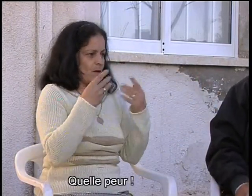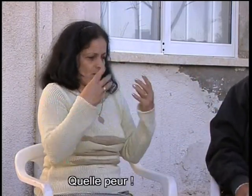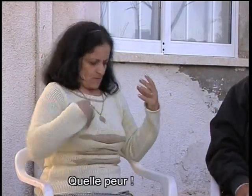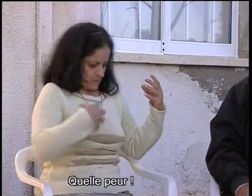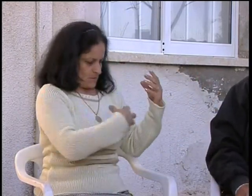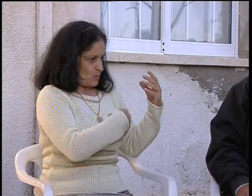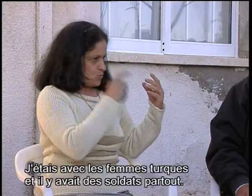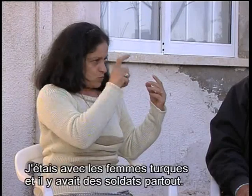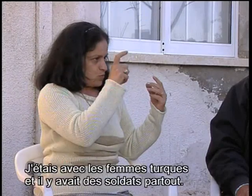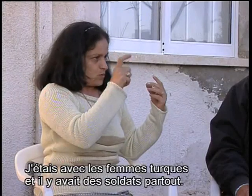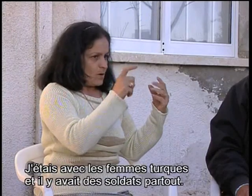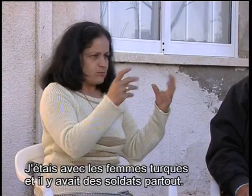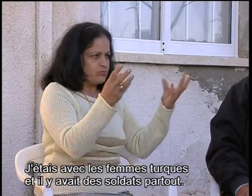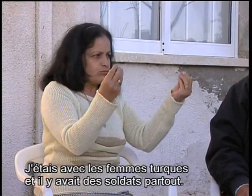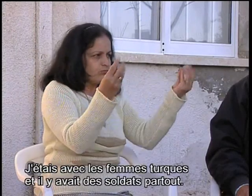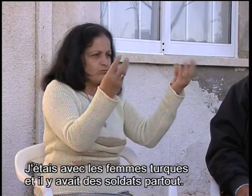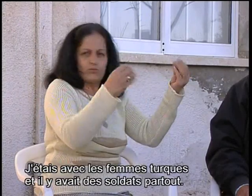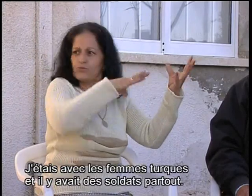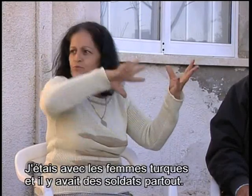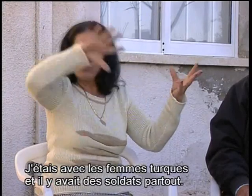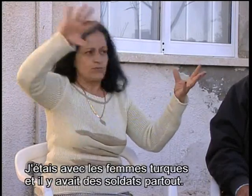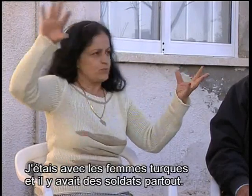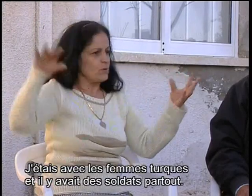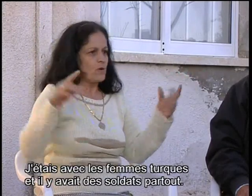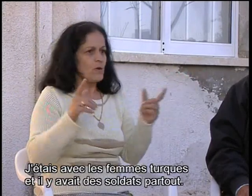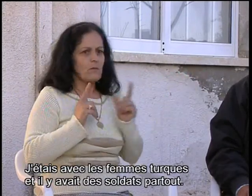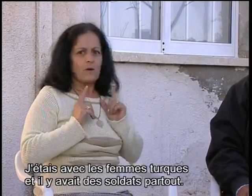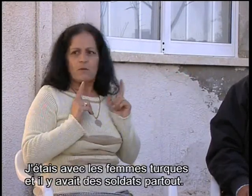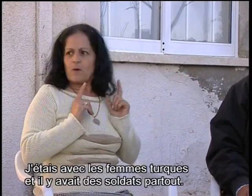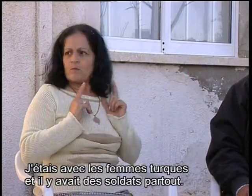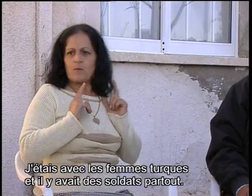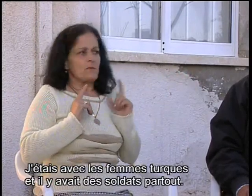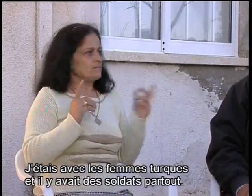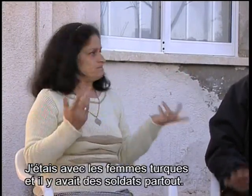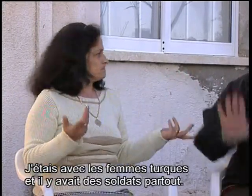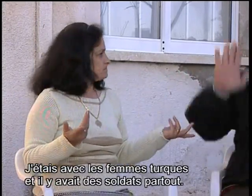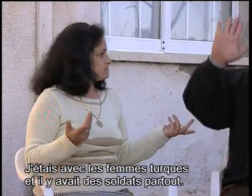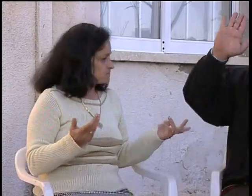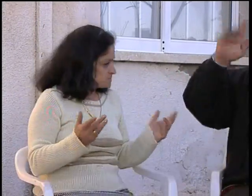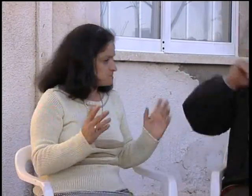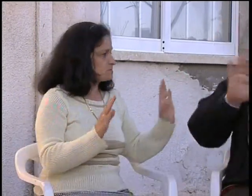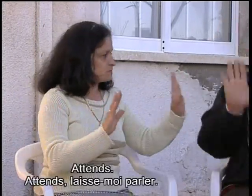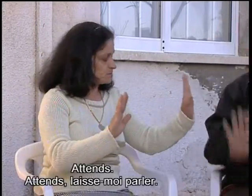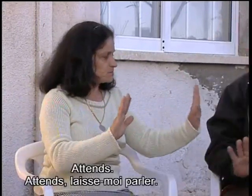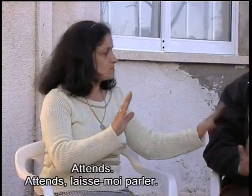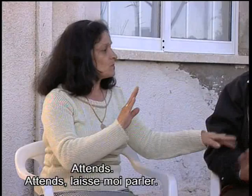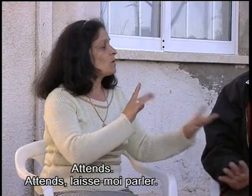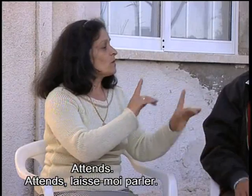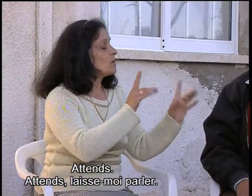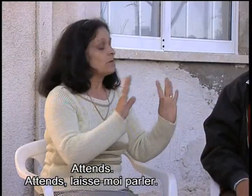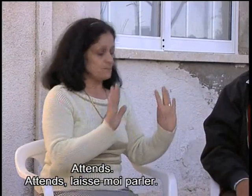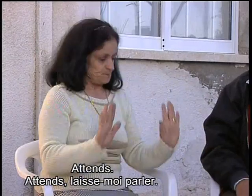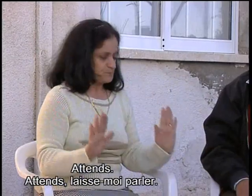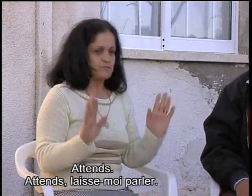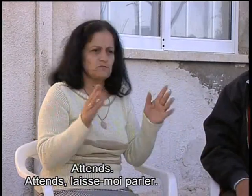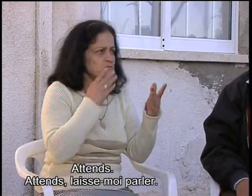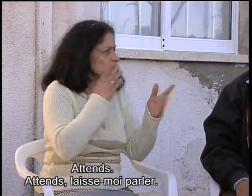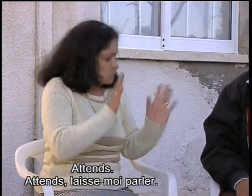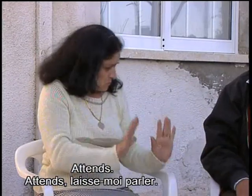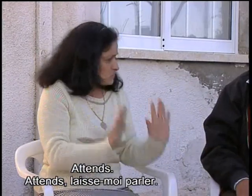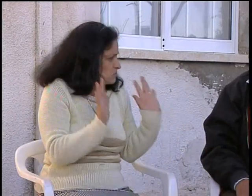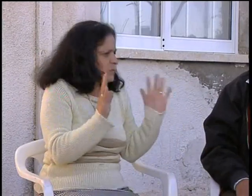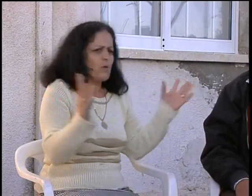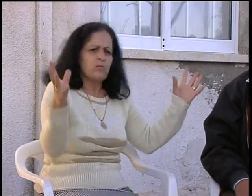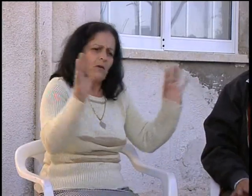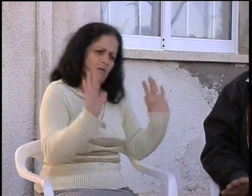Quelle peur ! Moi, j'étais avec les femmes turques et il y avait des soldats partout. Attends, non, attends. Attends, laisse-moi